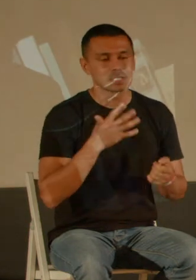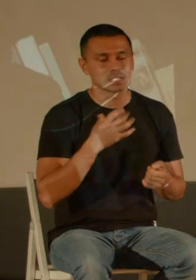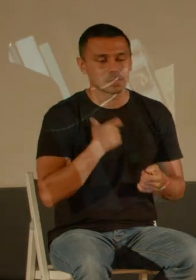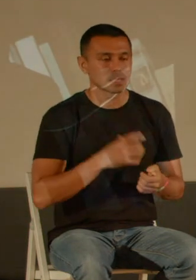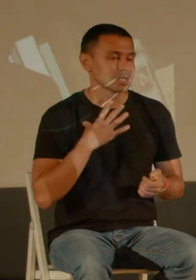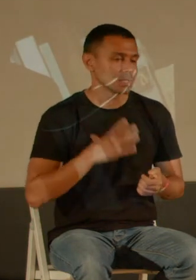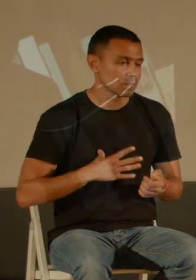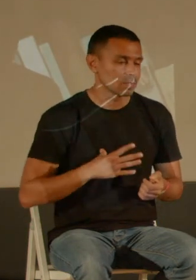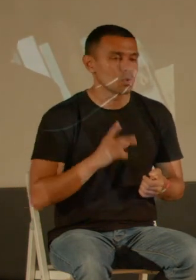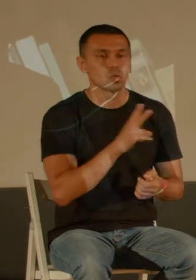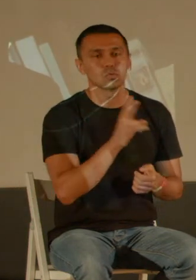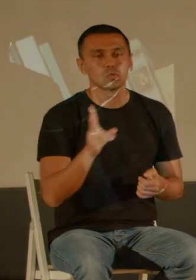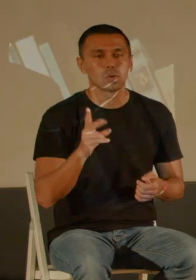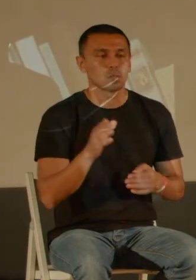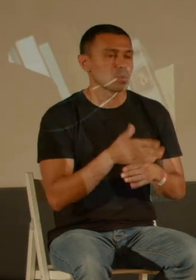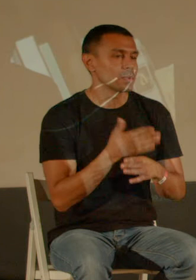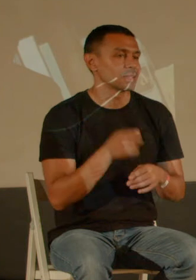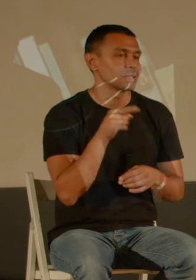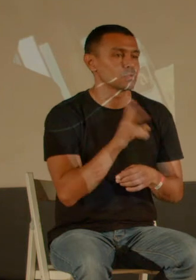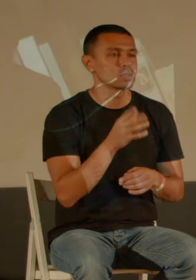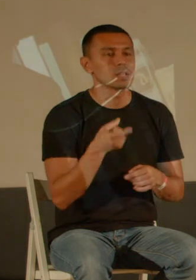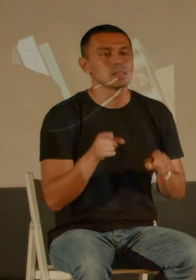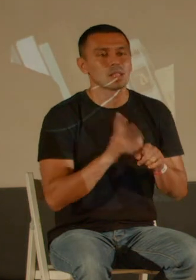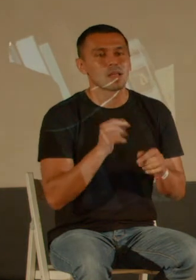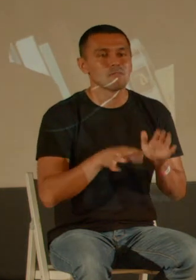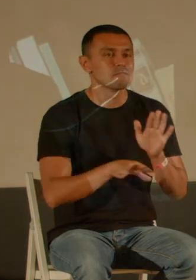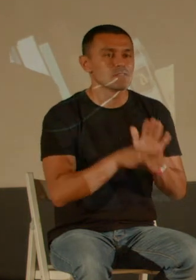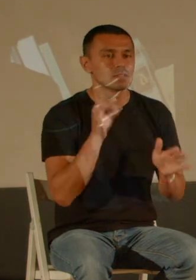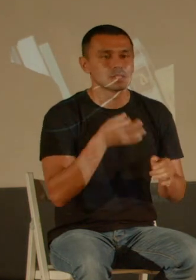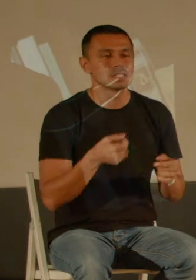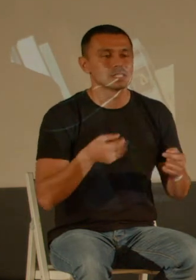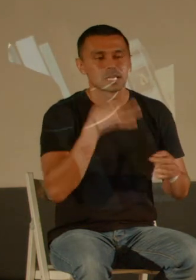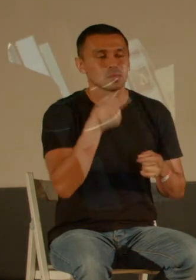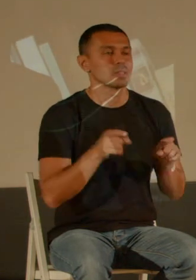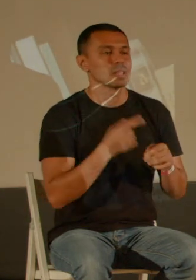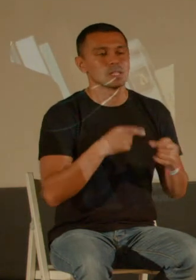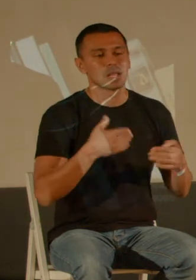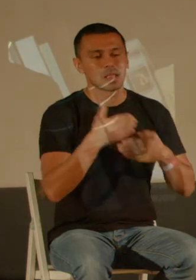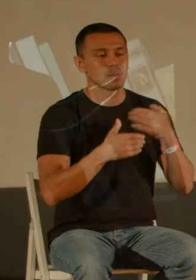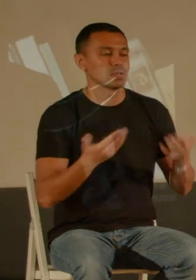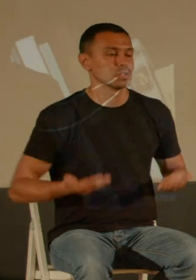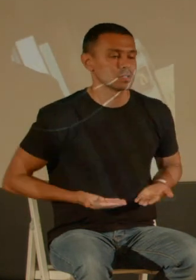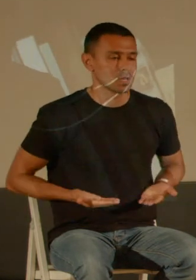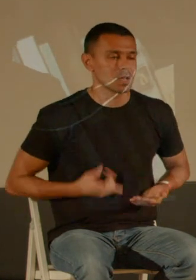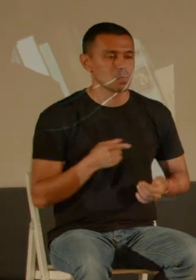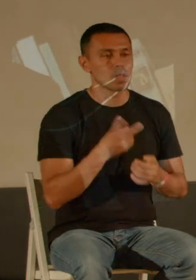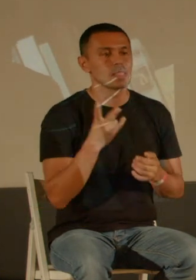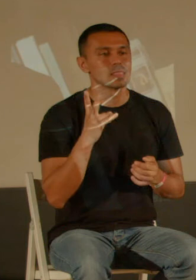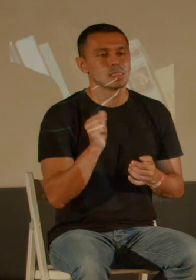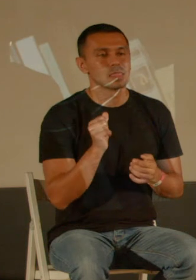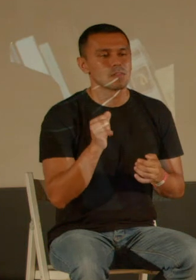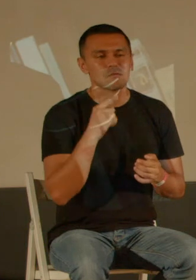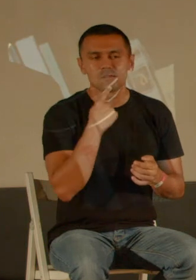стримувати чи ні. От хто поміж тим, хто ще так якби не визначився, скажімо так, чи на різних етапах життя, та, то йому